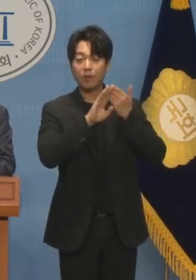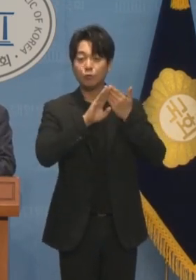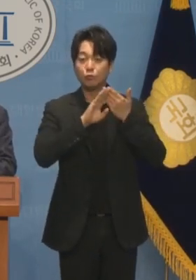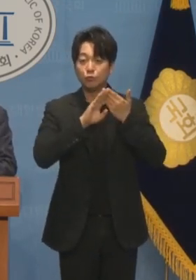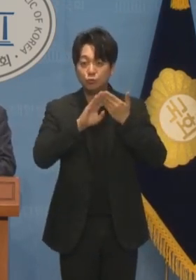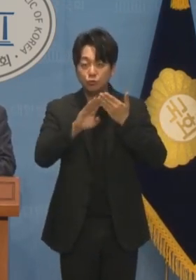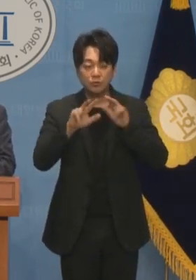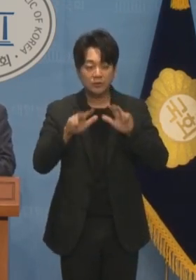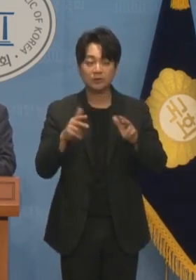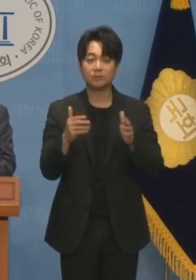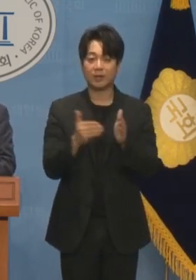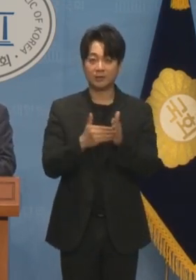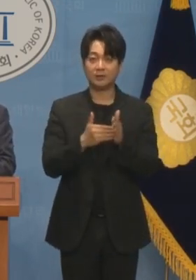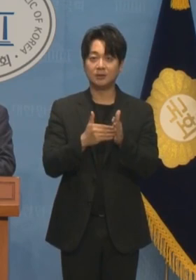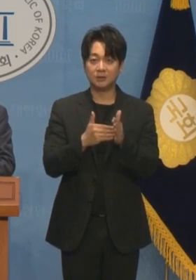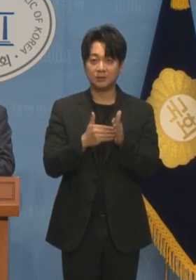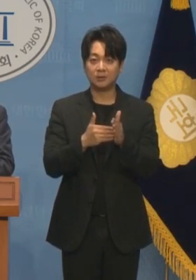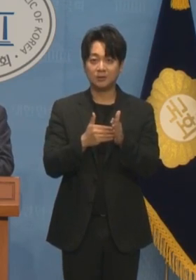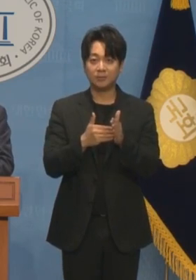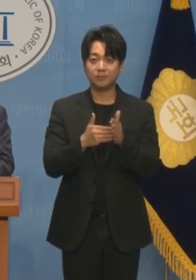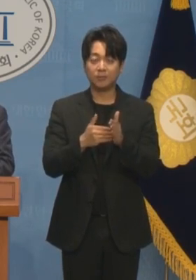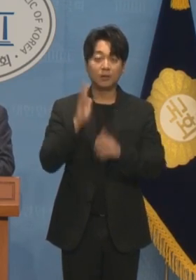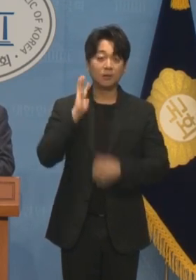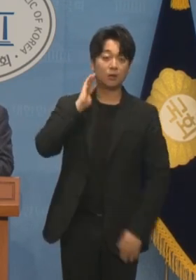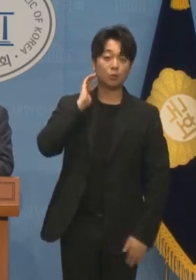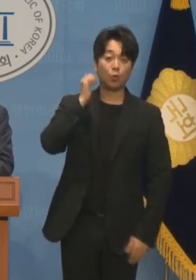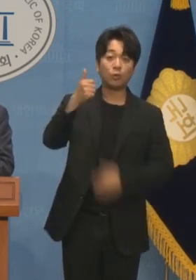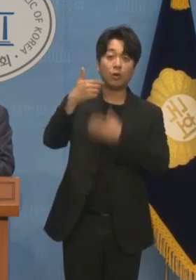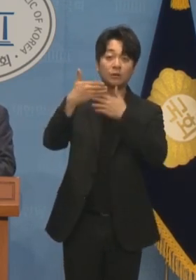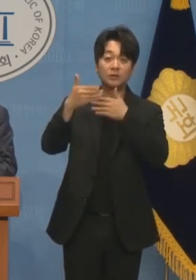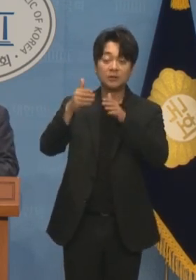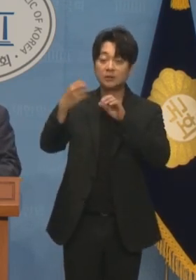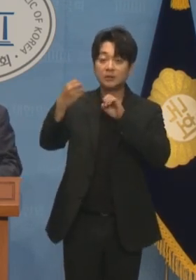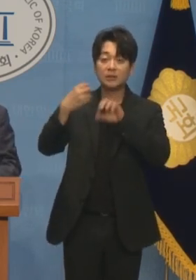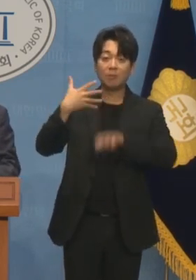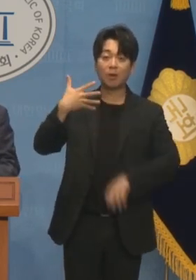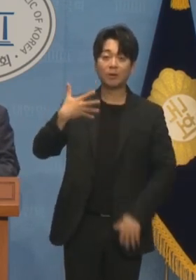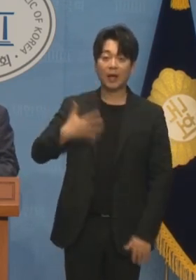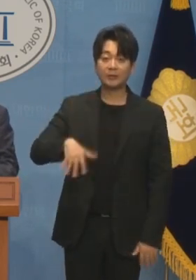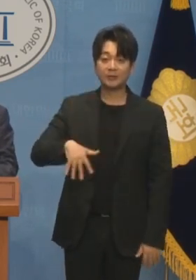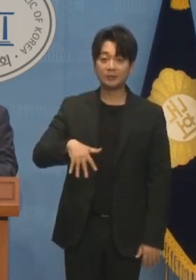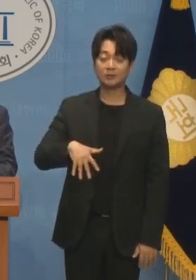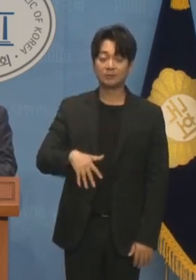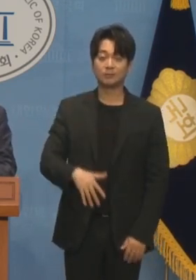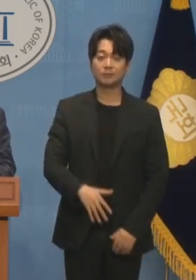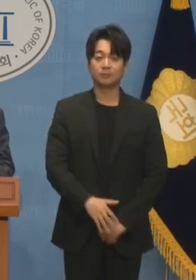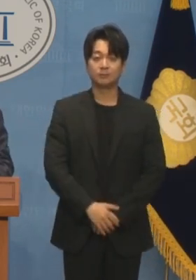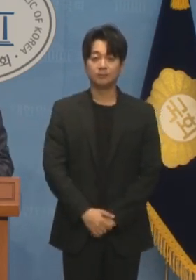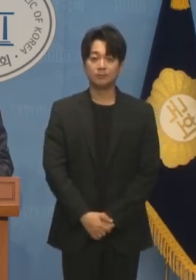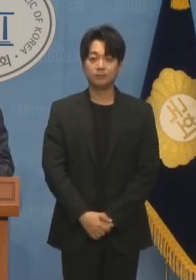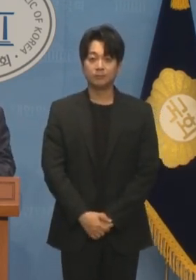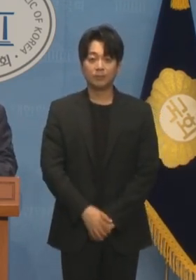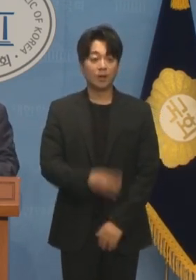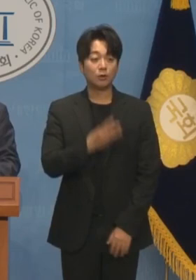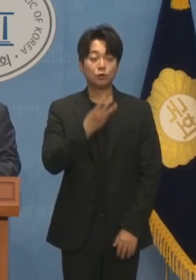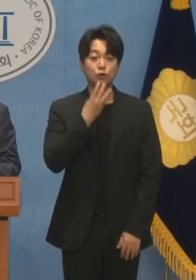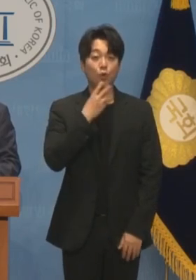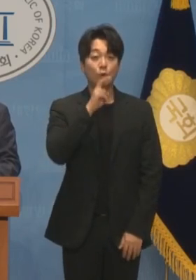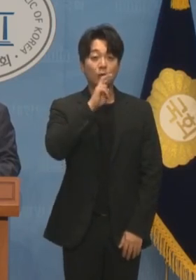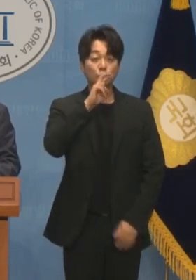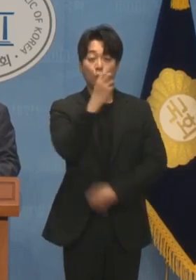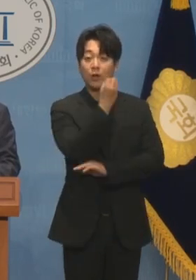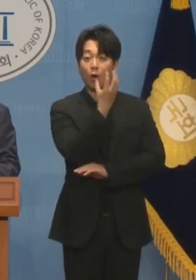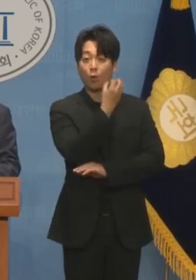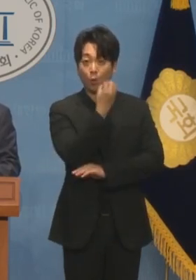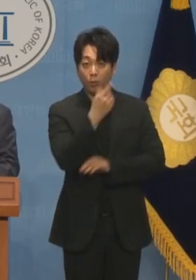이후에도 여전히 대통령실은 침묵으로 일관하고 있습니다. 서울의 소리는 권력의 눈치를